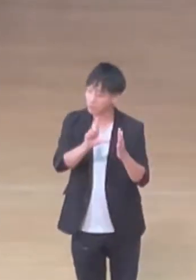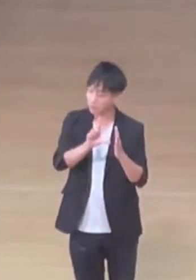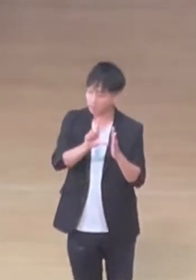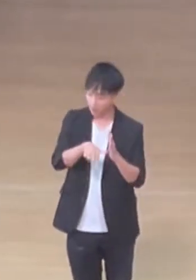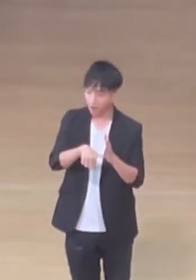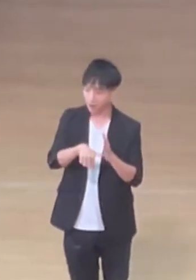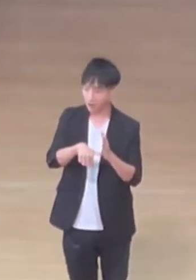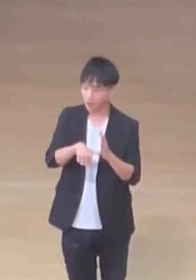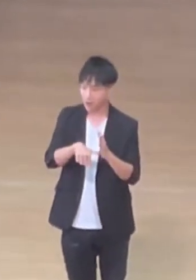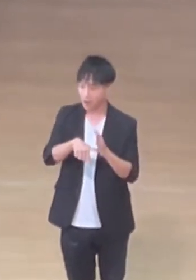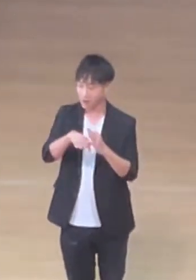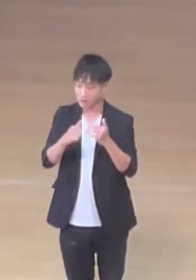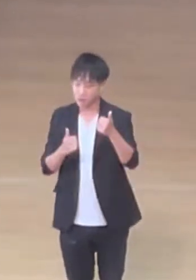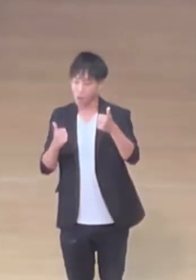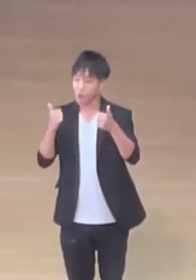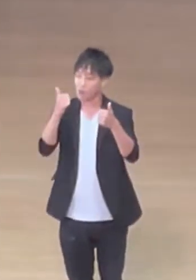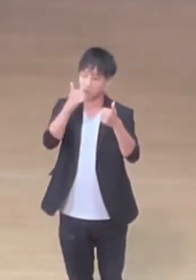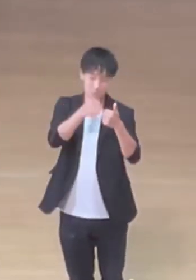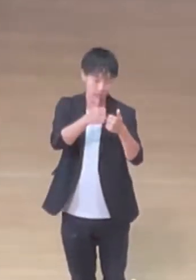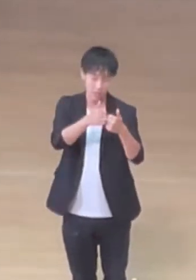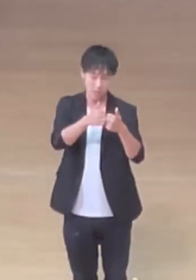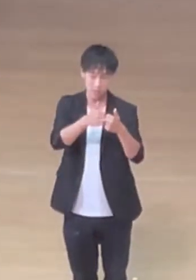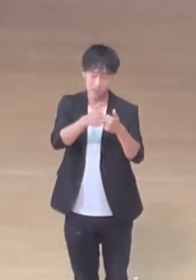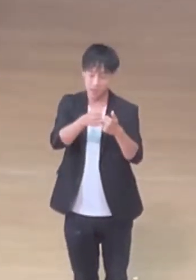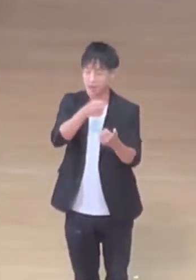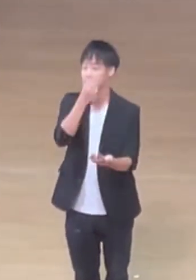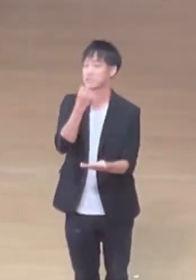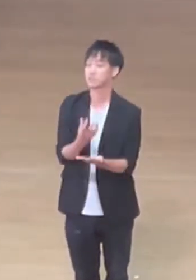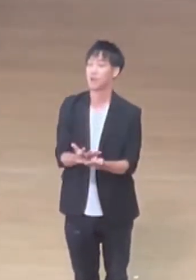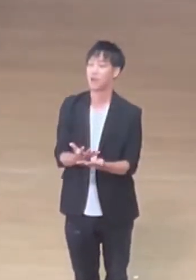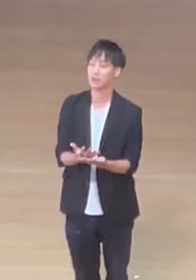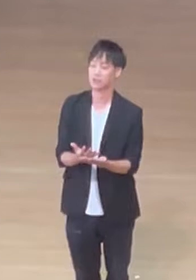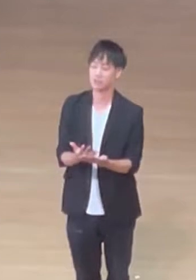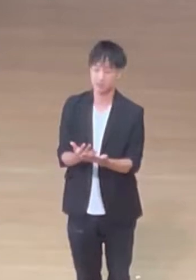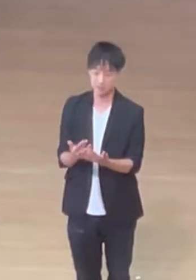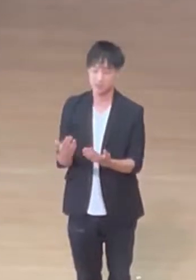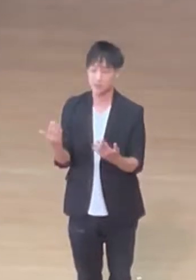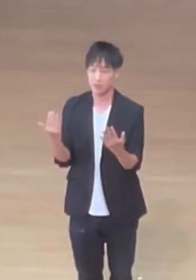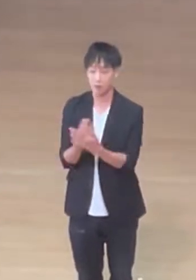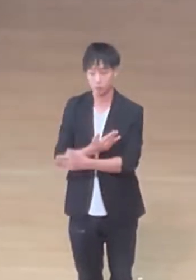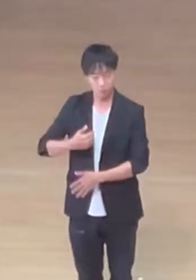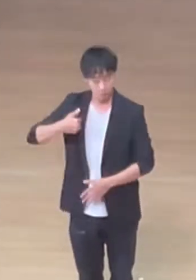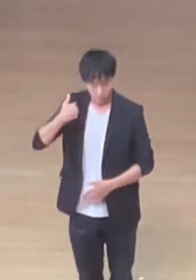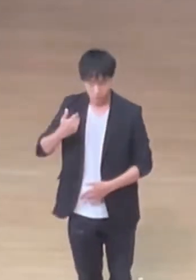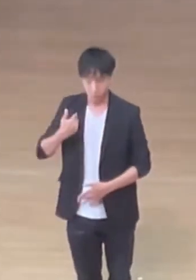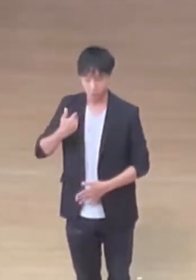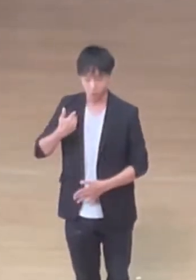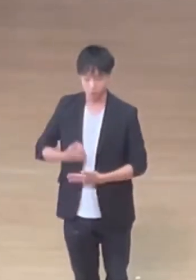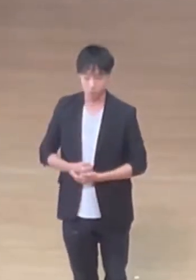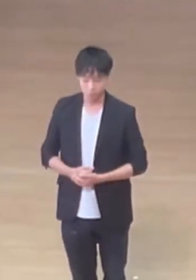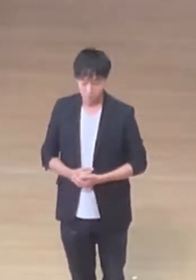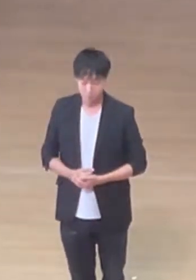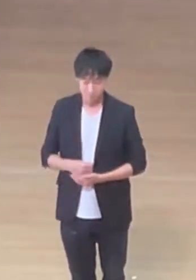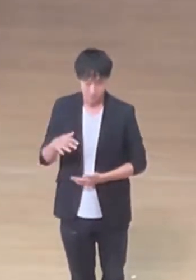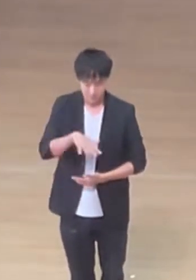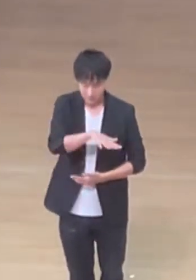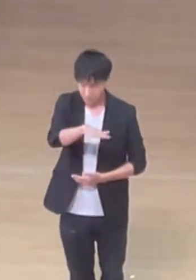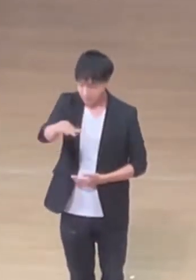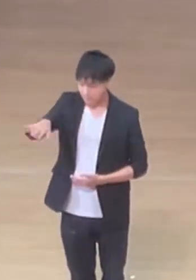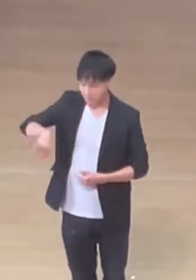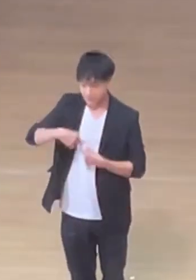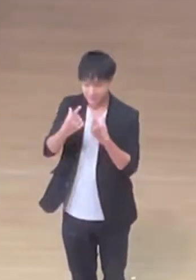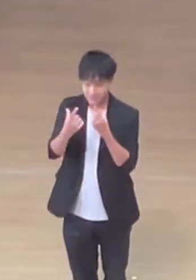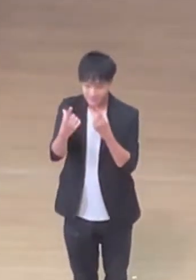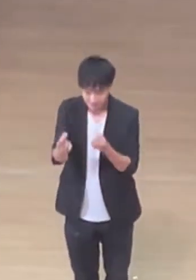は挑戦自体が失敗となる可能性がありますので、皆さんしっか